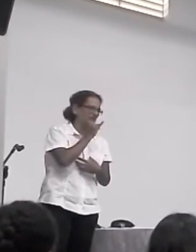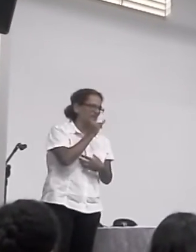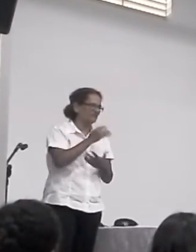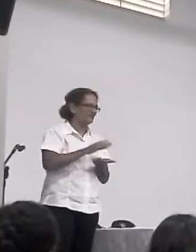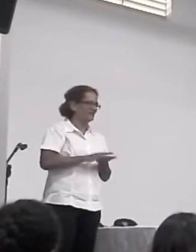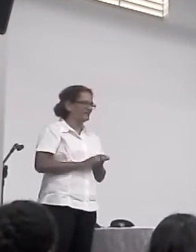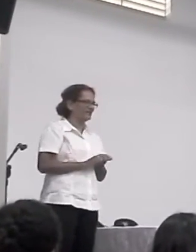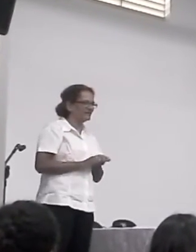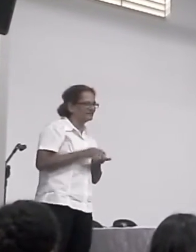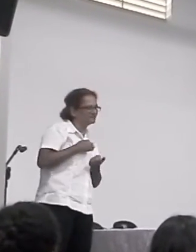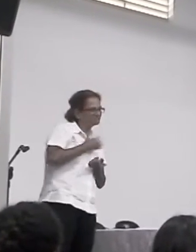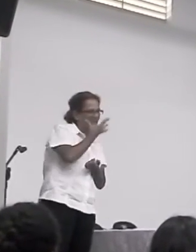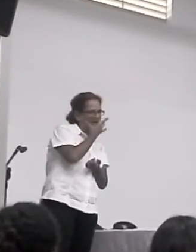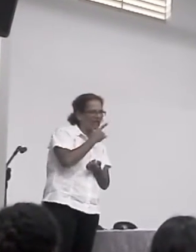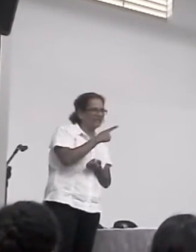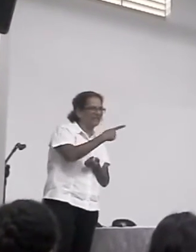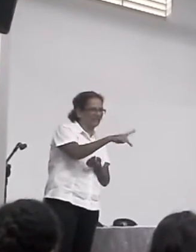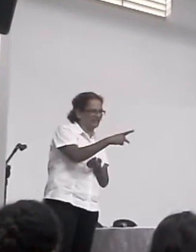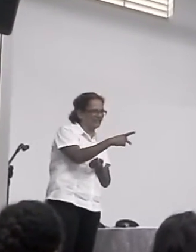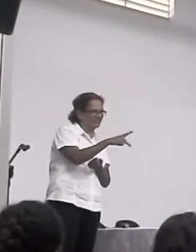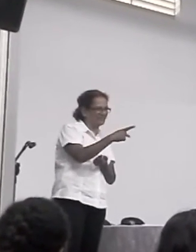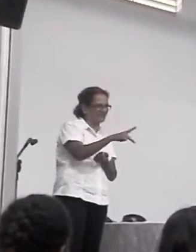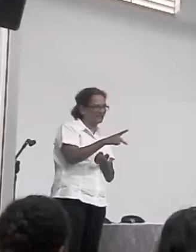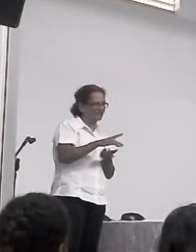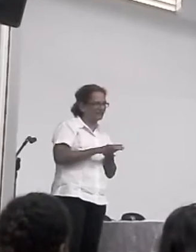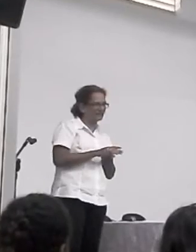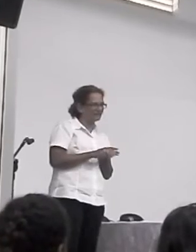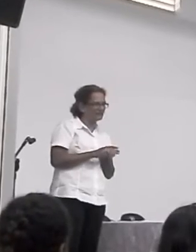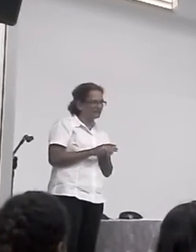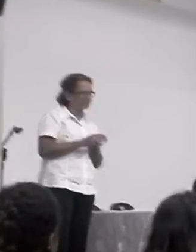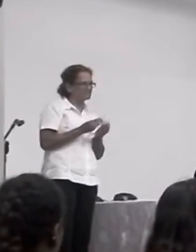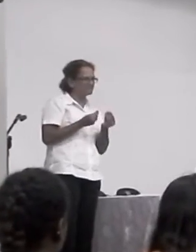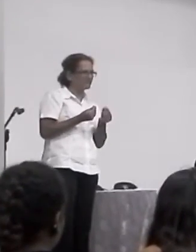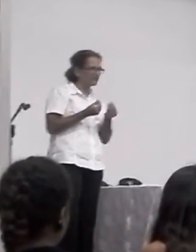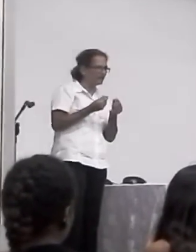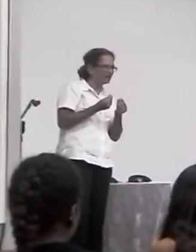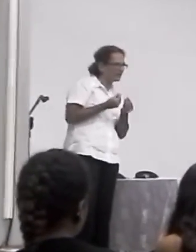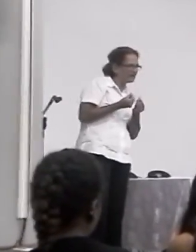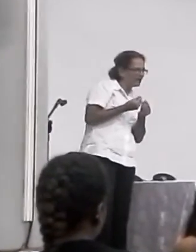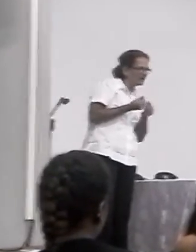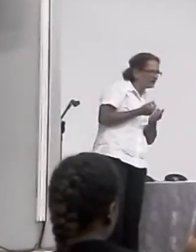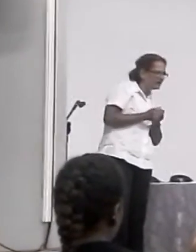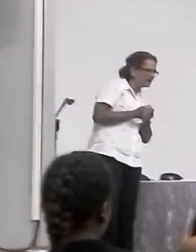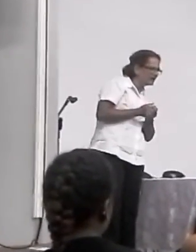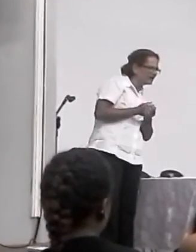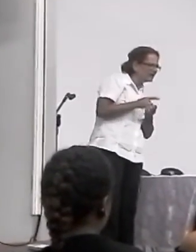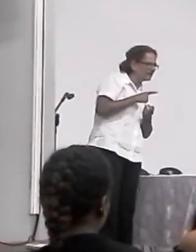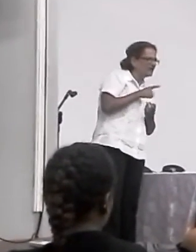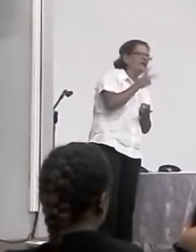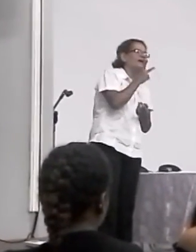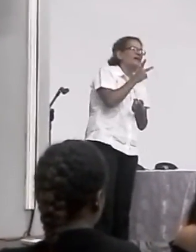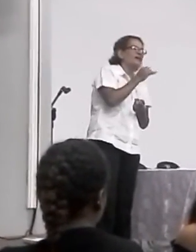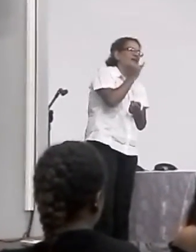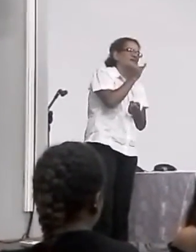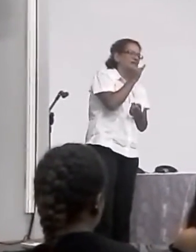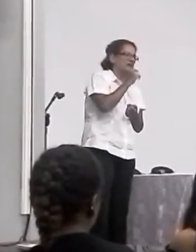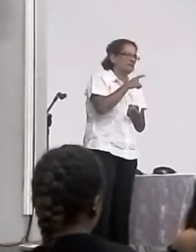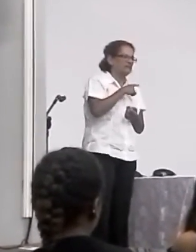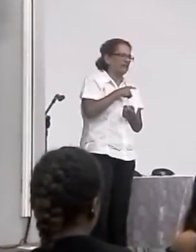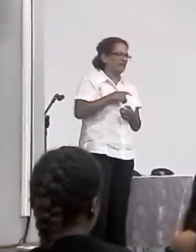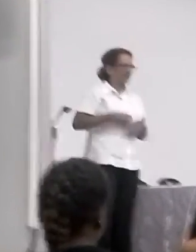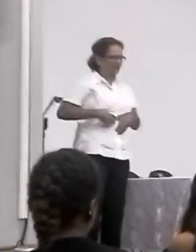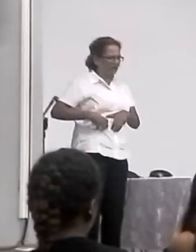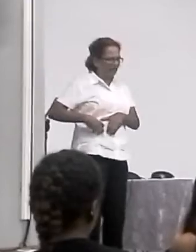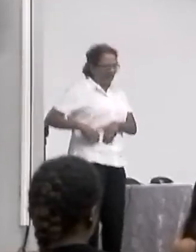um dor, uma cara já lacrimosa quase, ele diz: ah, tem um estômago típico lá na esquerda, ah, que